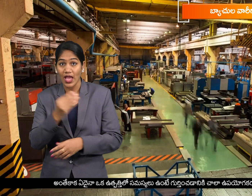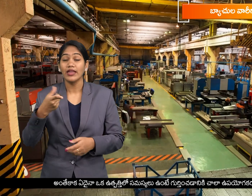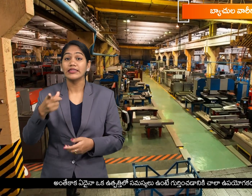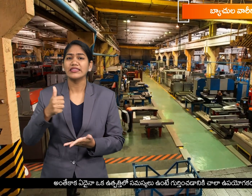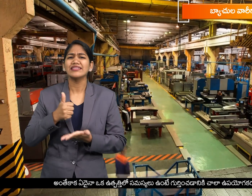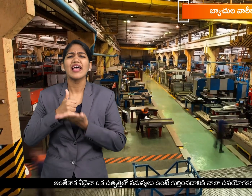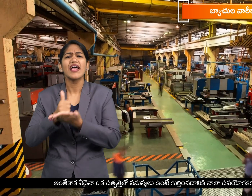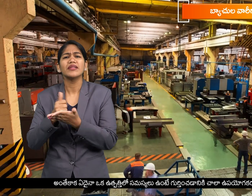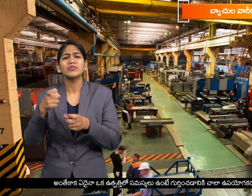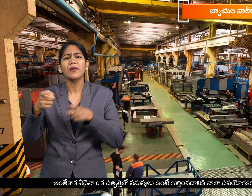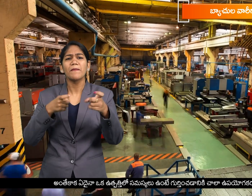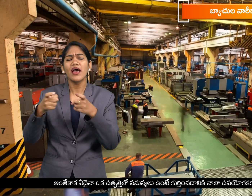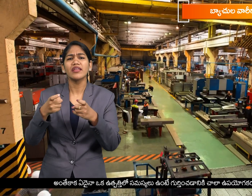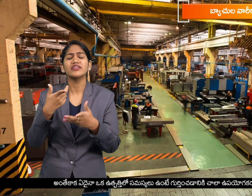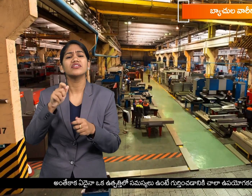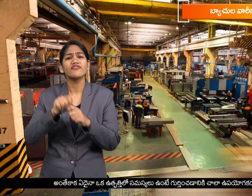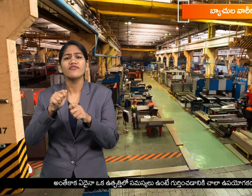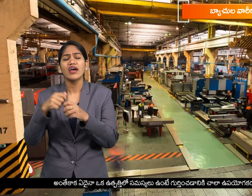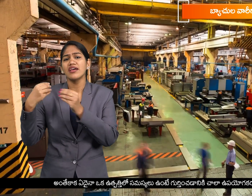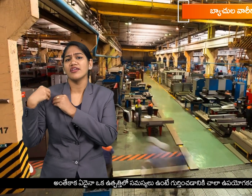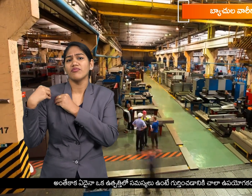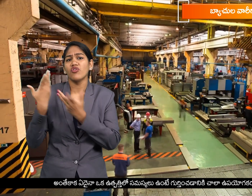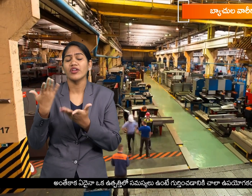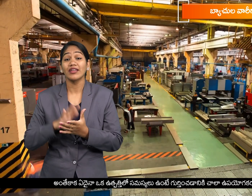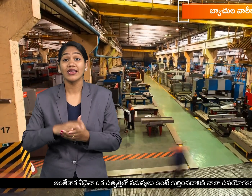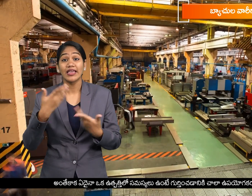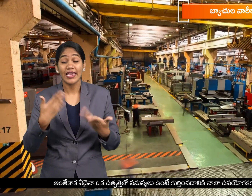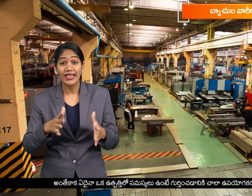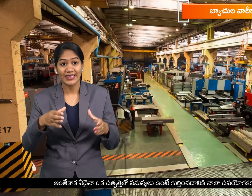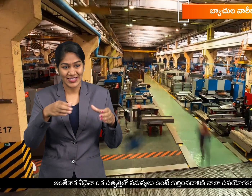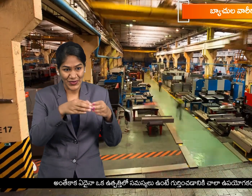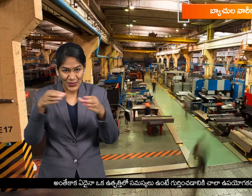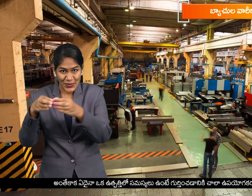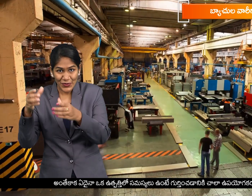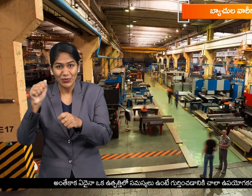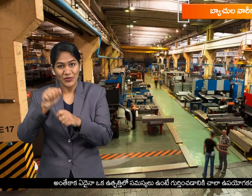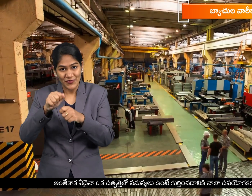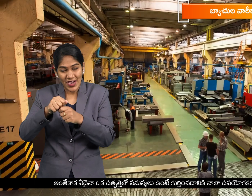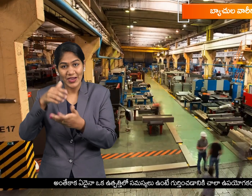అంతేకాక ఏదైనా ఒక ఉత్పత్తిలో సమస్య ఉంటే గుర్తించడానికి చాలా ఉపయోగకరంగా ఉంటుంది.